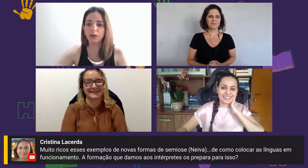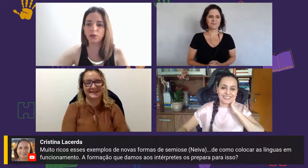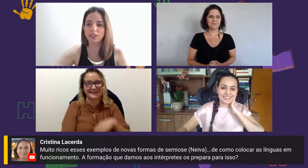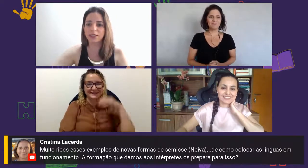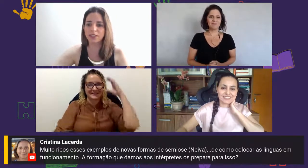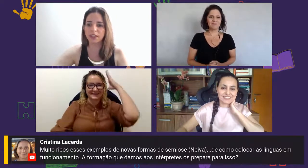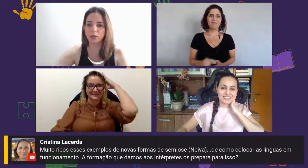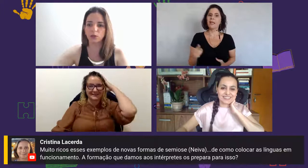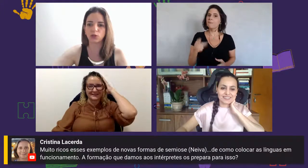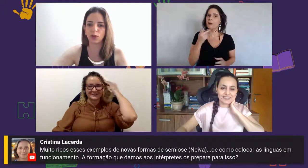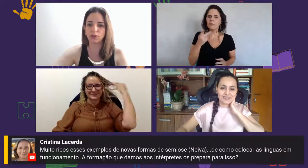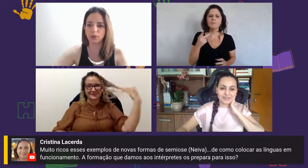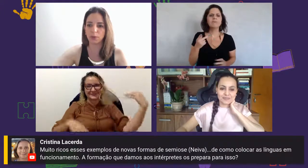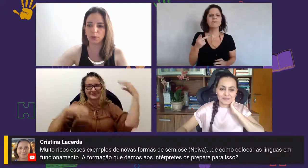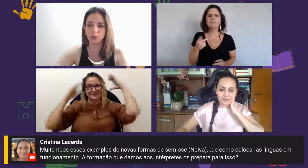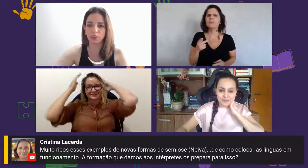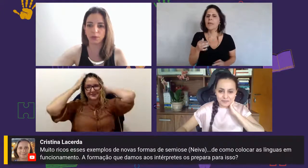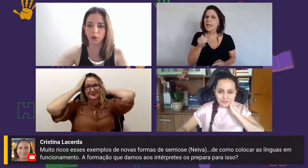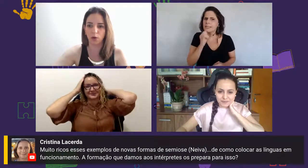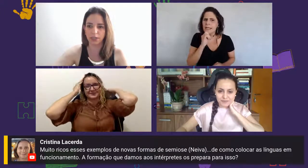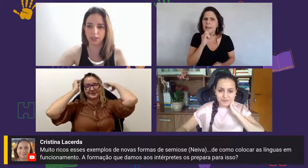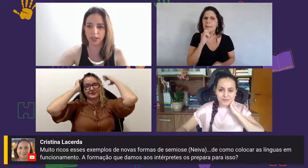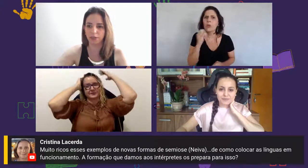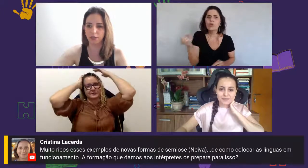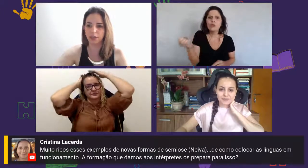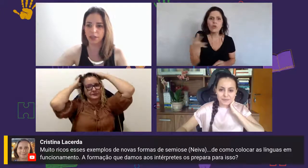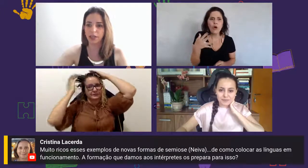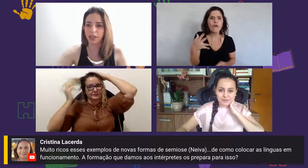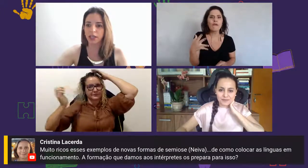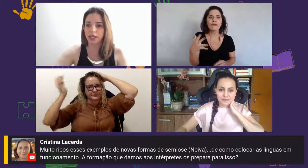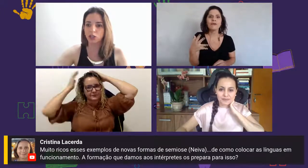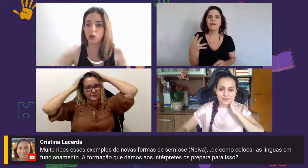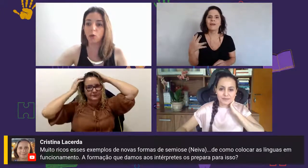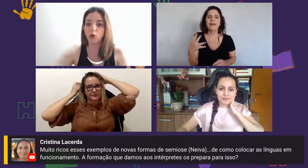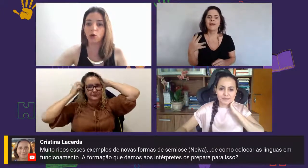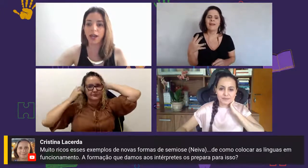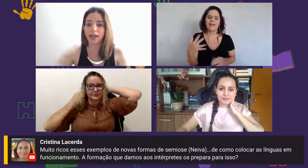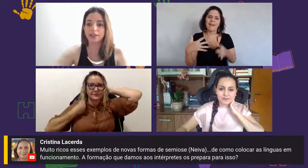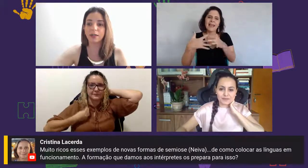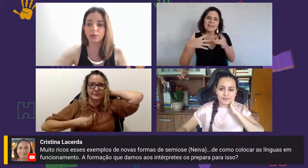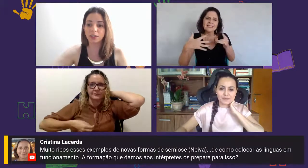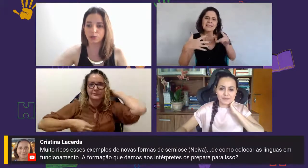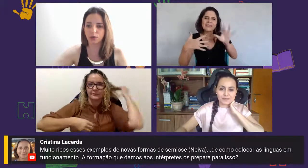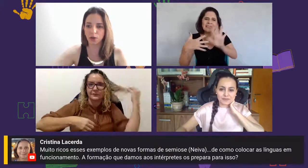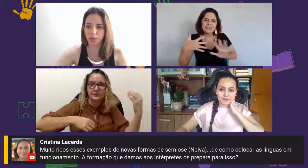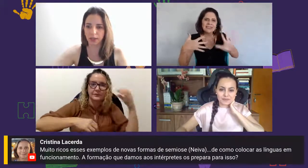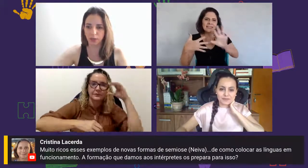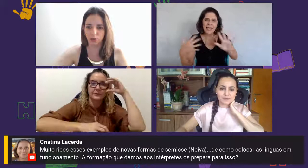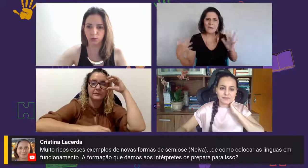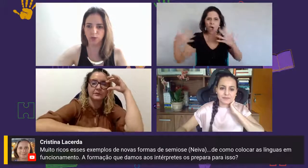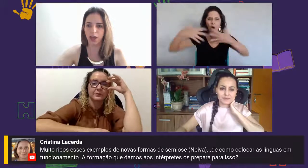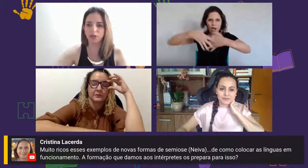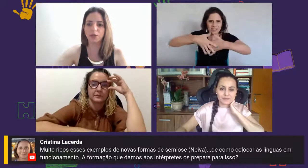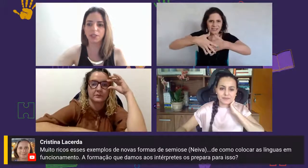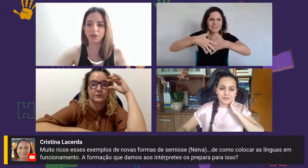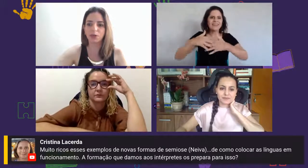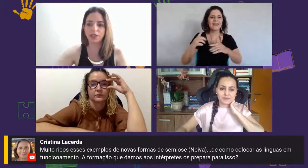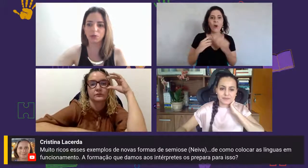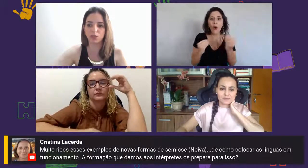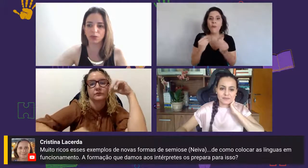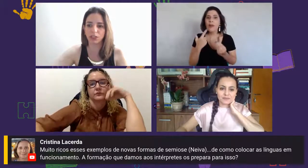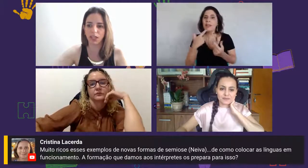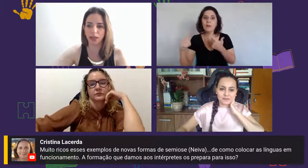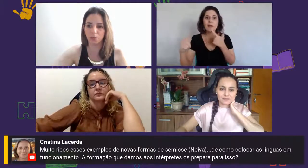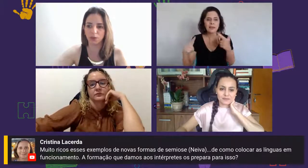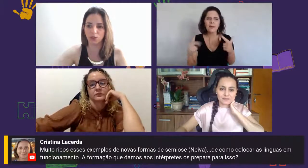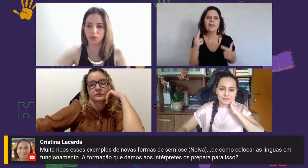muito ricos esses exemplos de novas formas de semiose, Neiva, de como colocar as línguas em funcionamento. A formação que